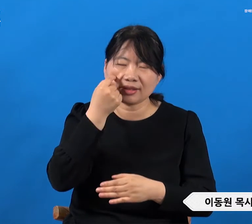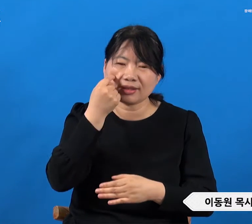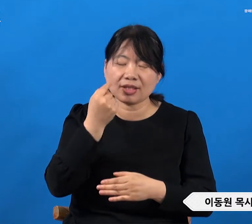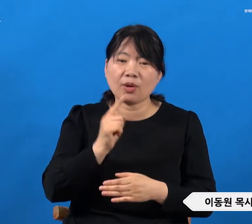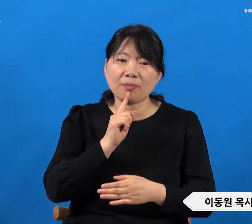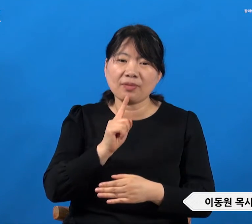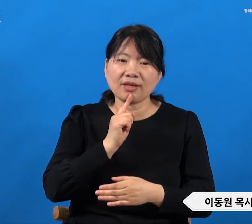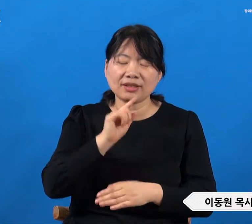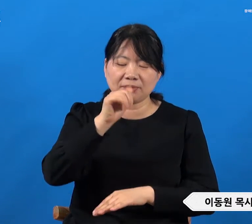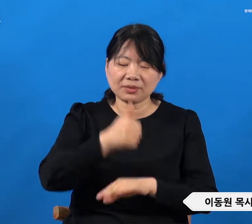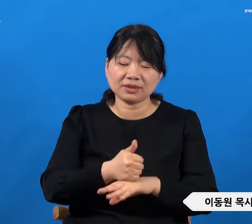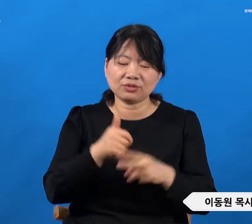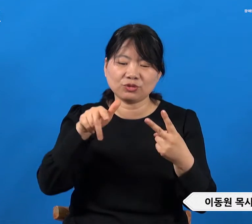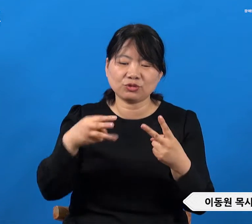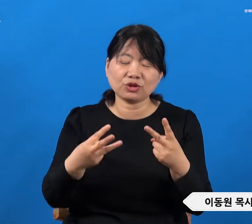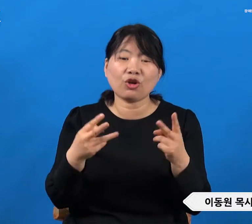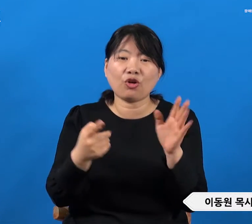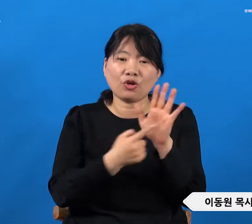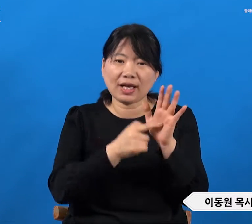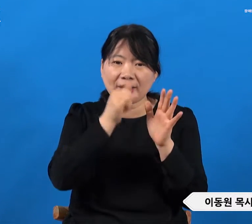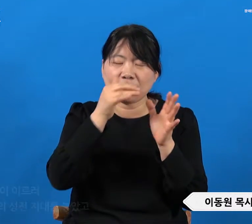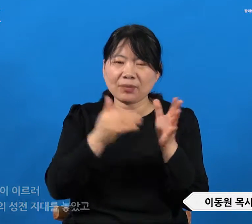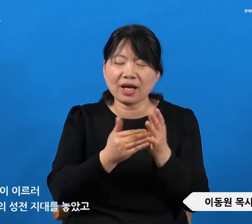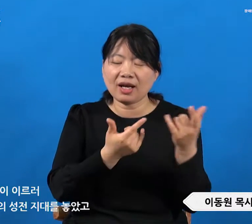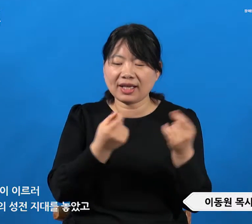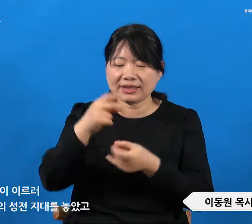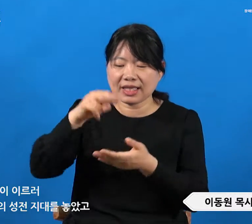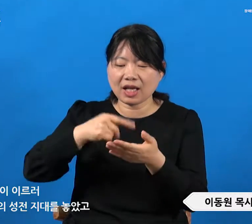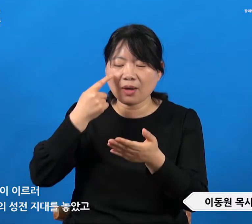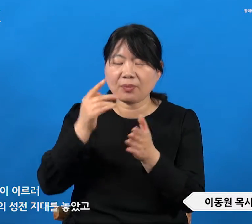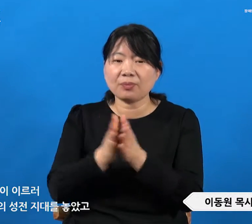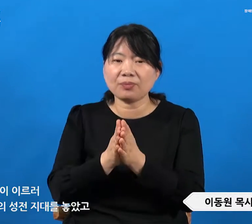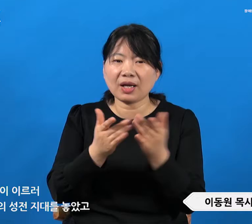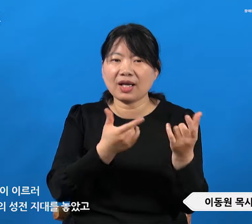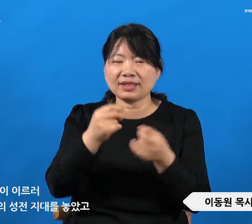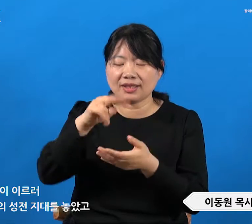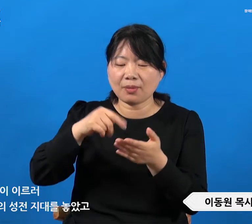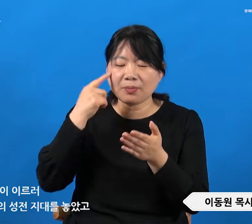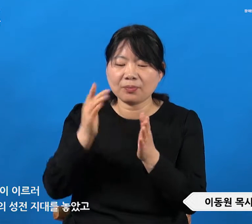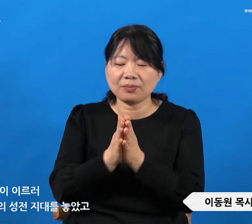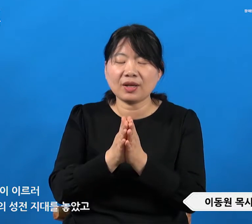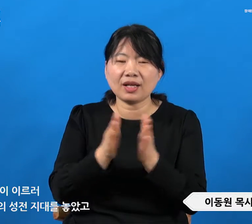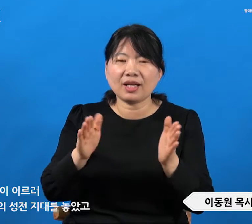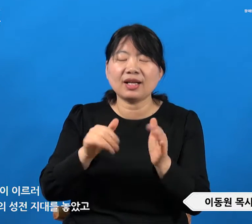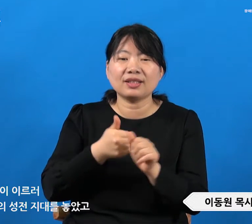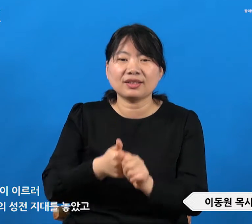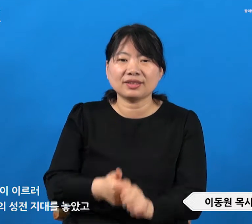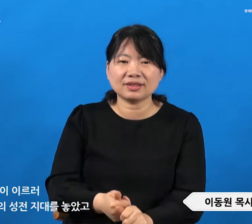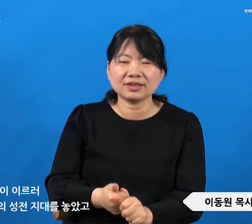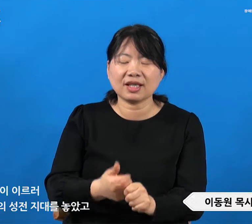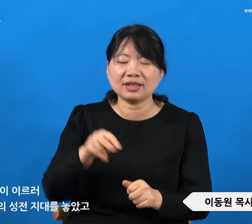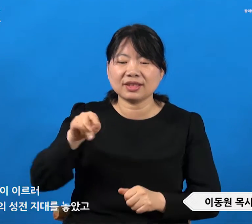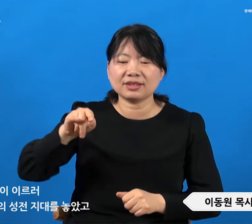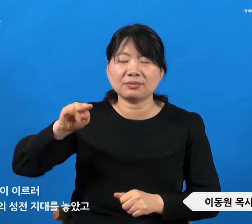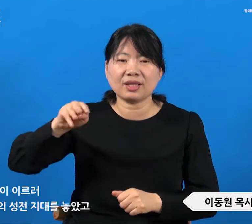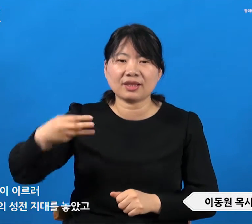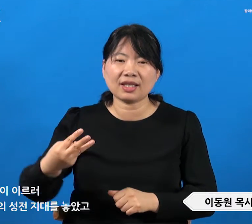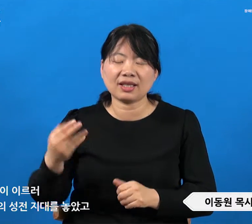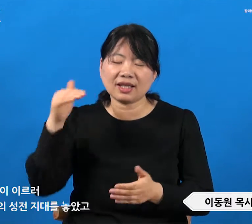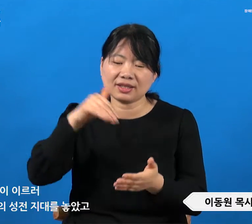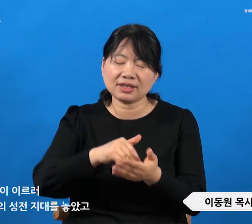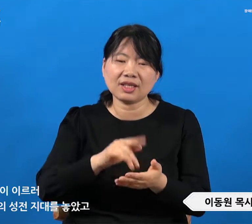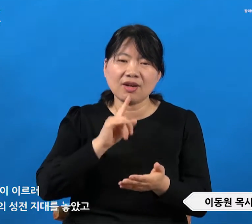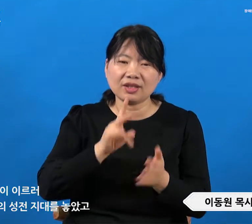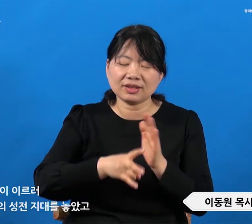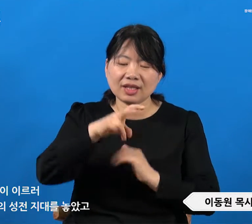확인하는 말씀이 마지막 두 구절에 기록됩니다. 함께 같이 읽겠습니다. 같이 읽습니다. 시작. 이에 세스바살이